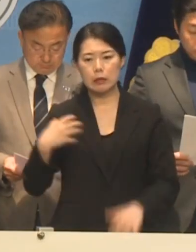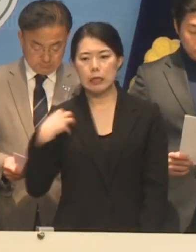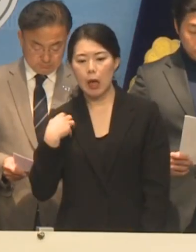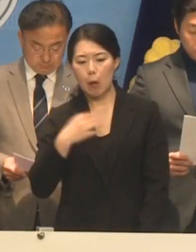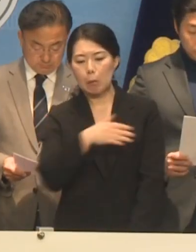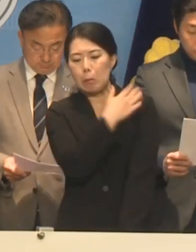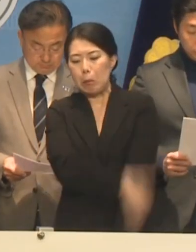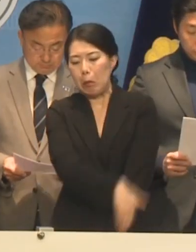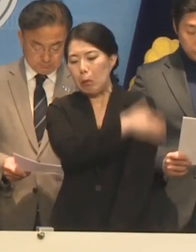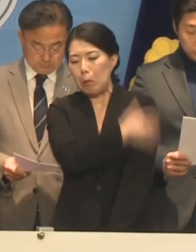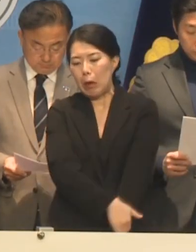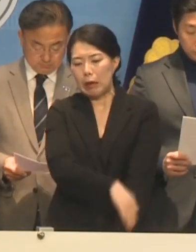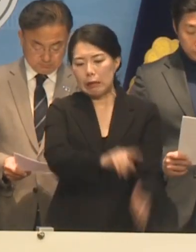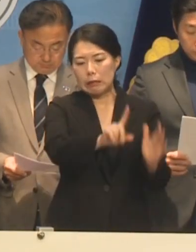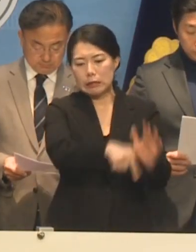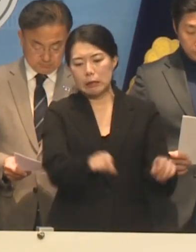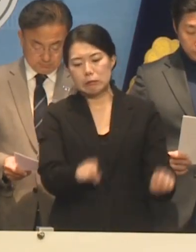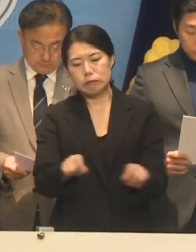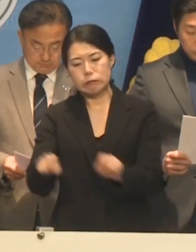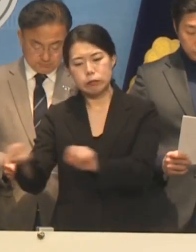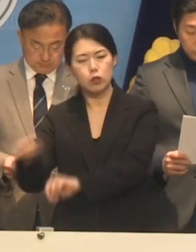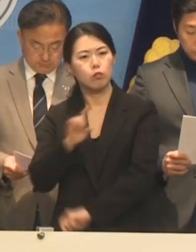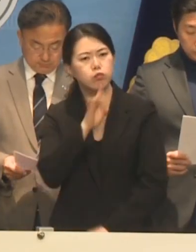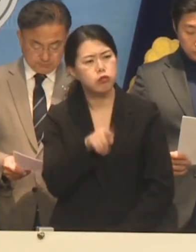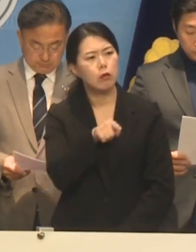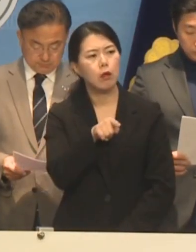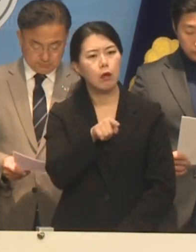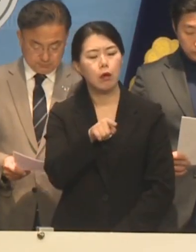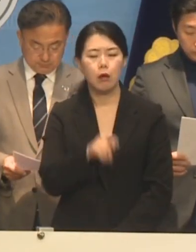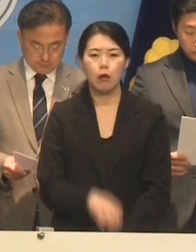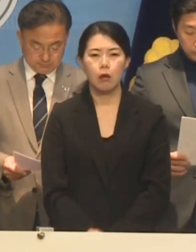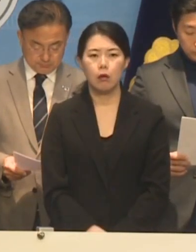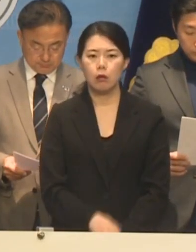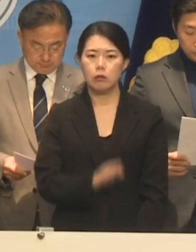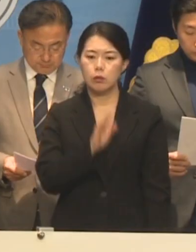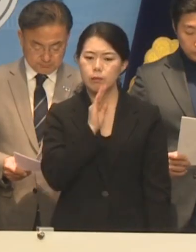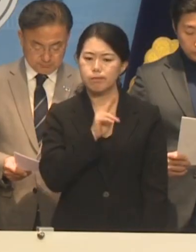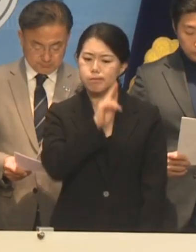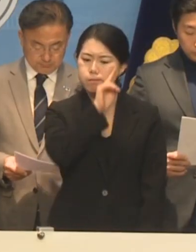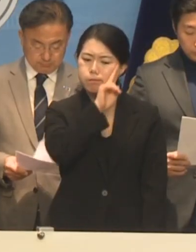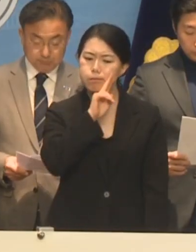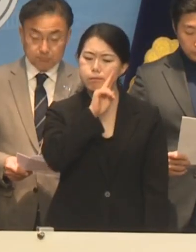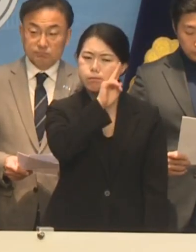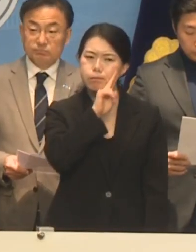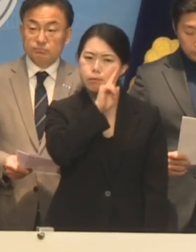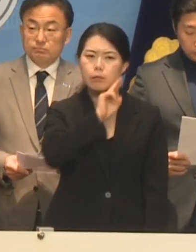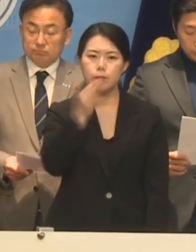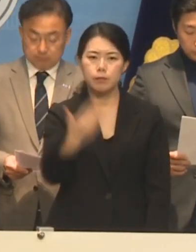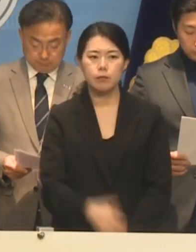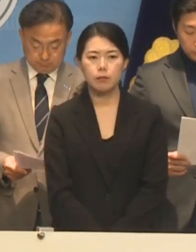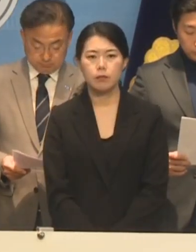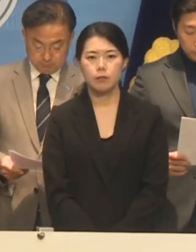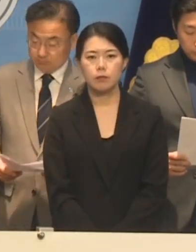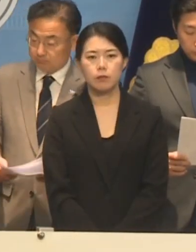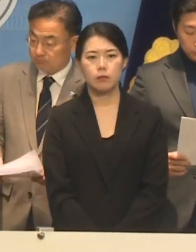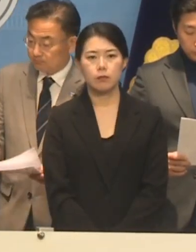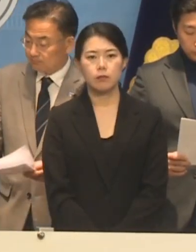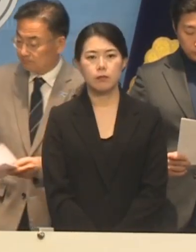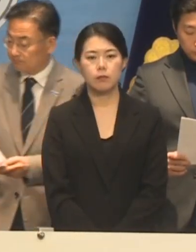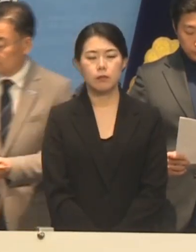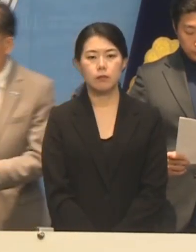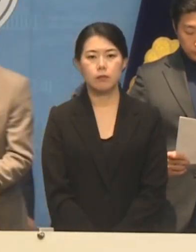피와 시간 끌기에 몰두하고 있는 것은 아닌지 의심하지 않을 수 없다.